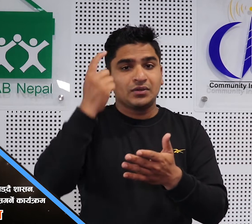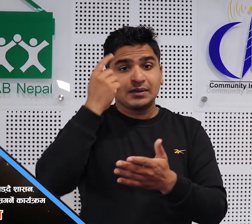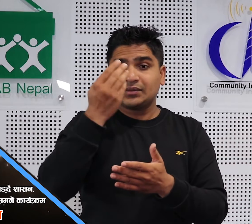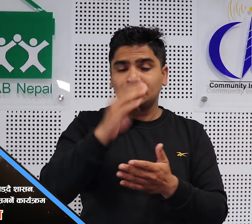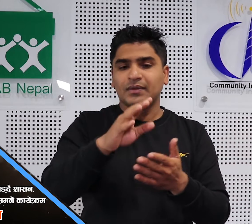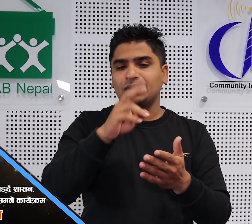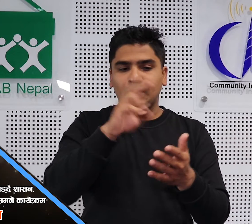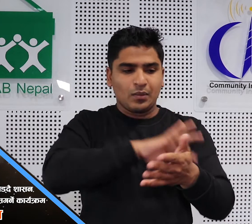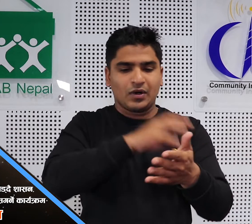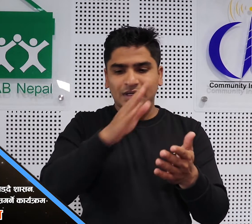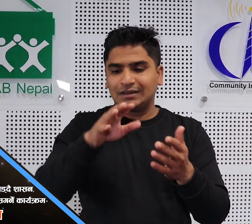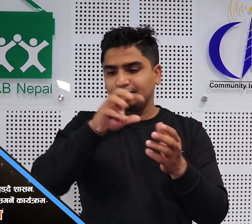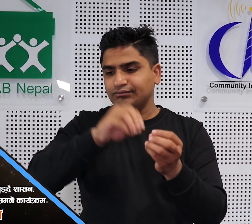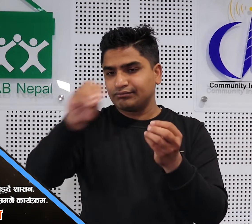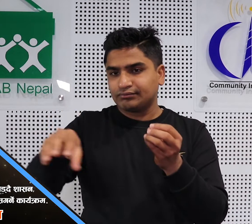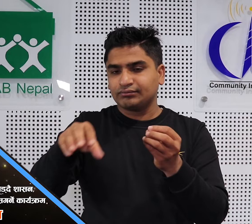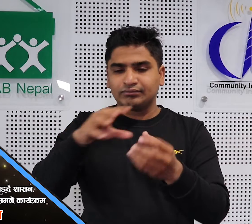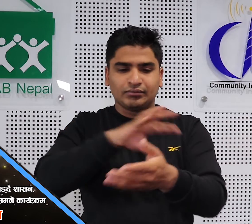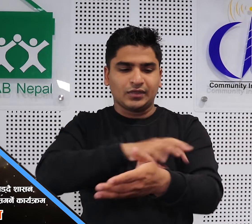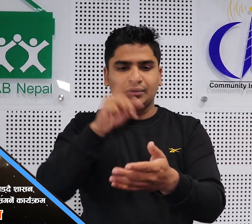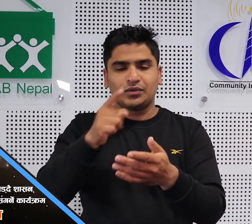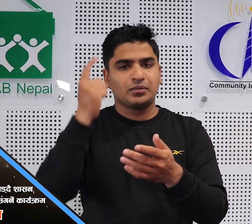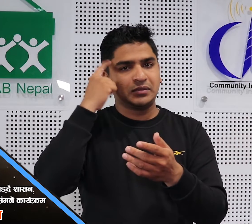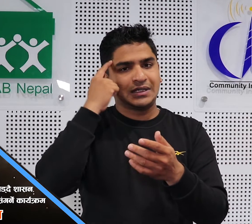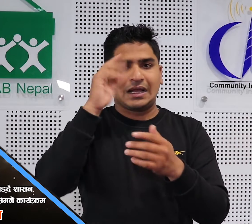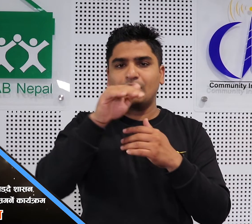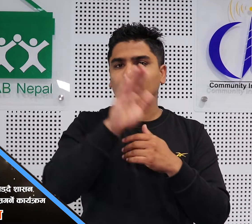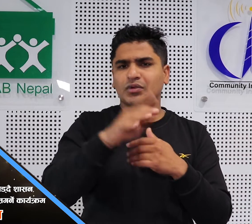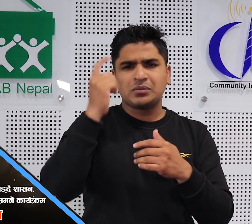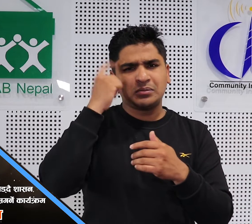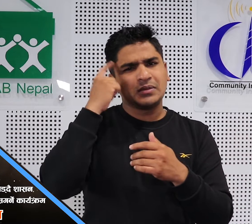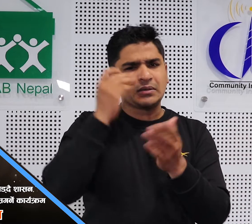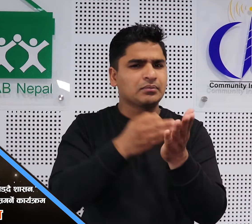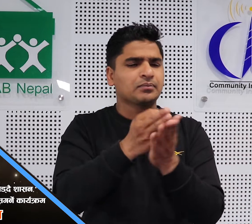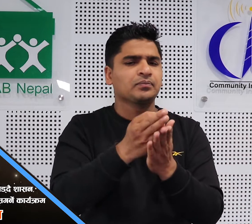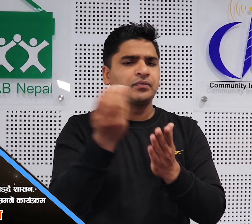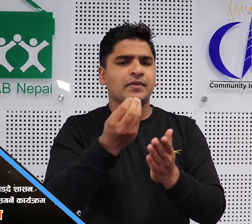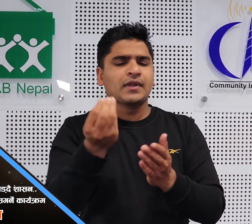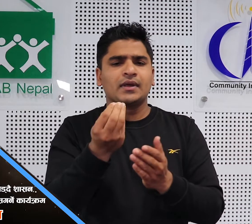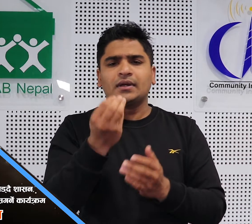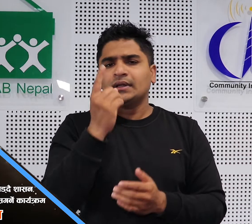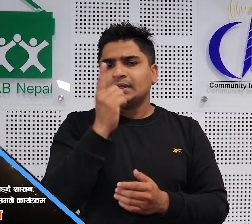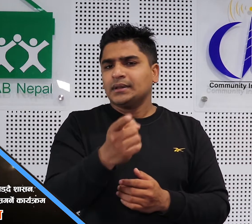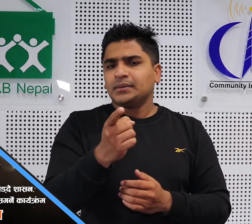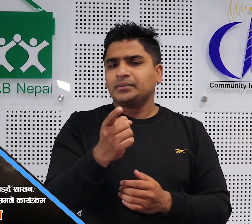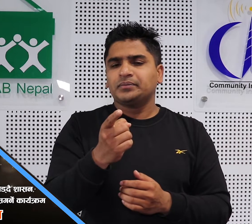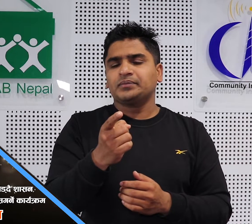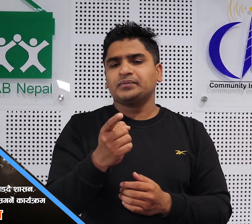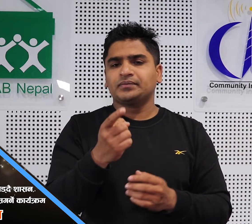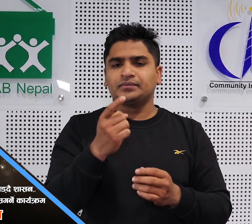तहलाई त्यो अधिकार प्रदान गर्ने सन्दर्भमा प्रदेशमा त्यो मानसिकता व्यक्त हुन्छ। त्यो मानसिकताको अलिअलि रोग जीवित छ, तर कर्मश त्यो